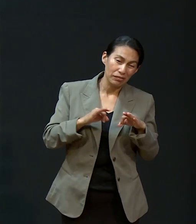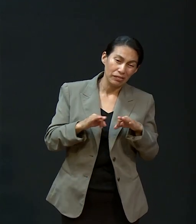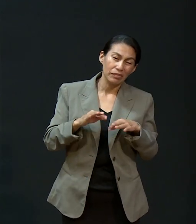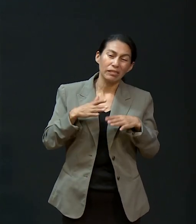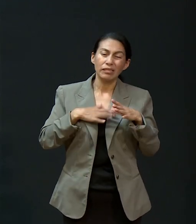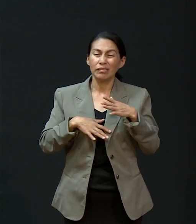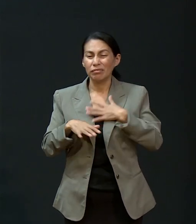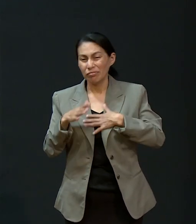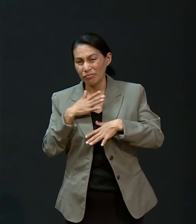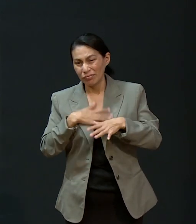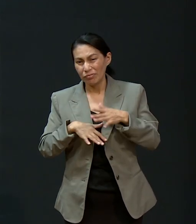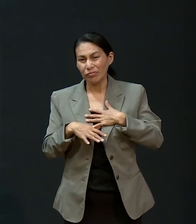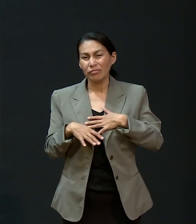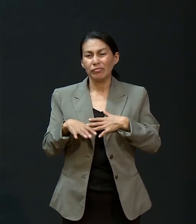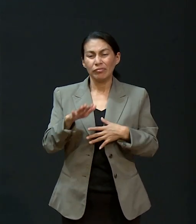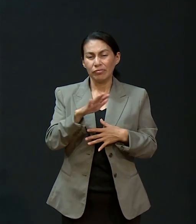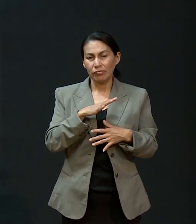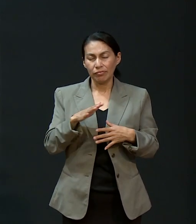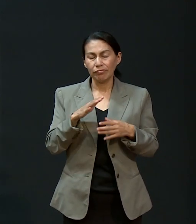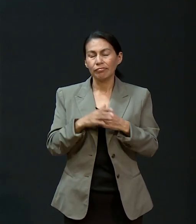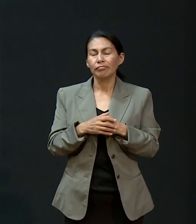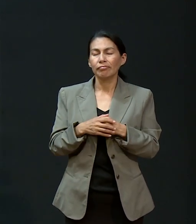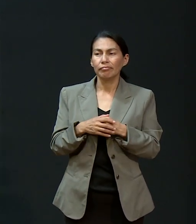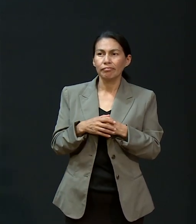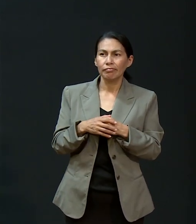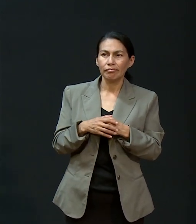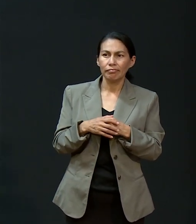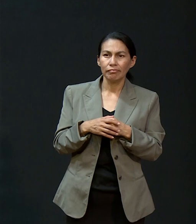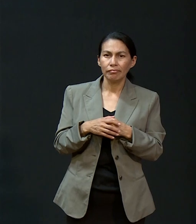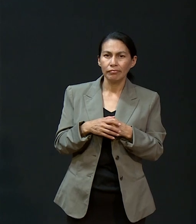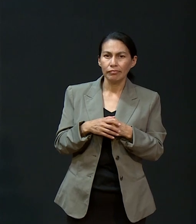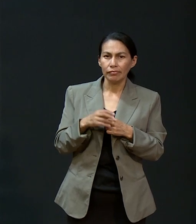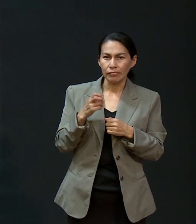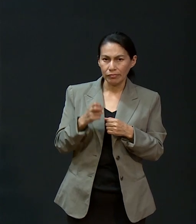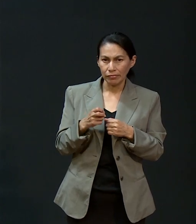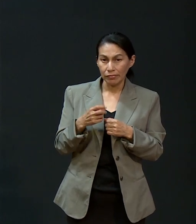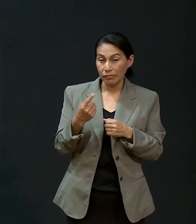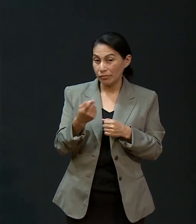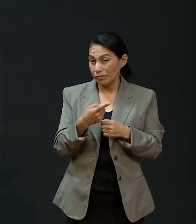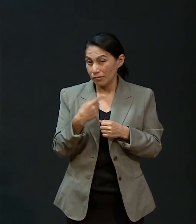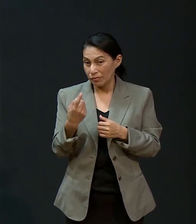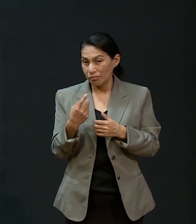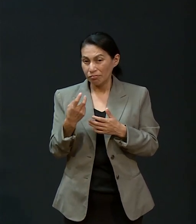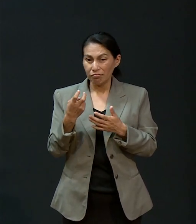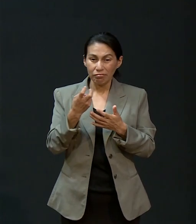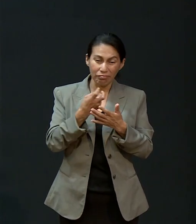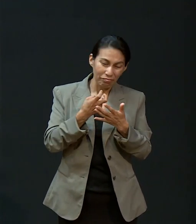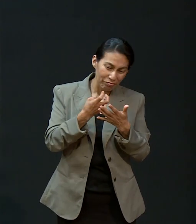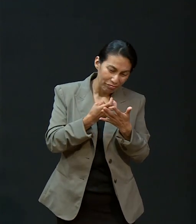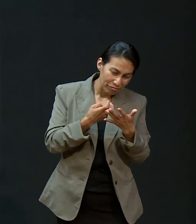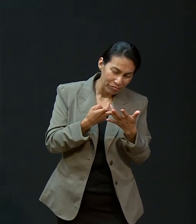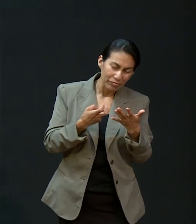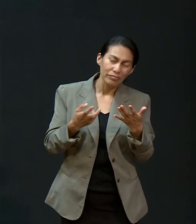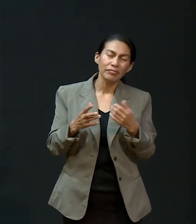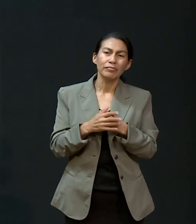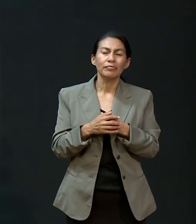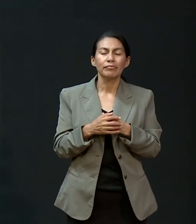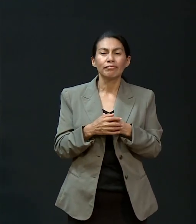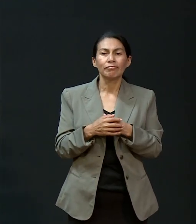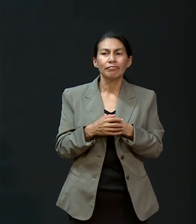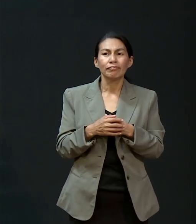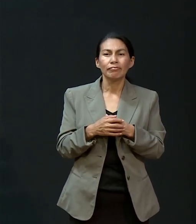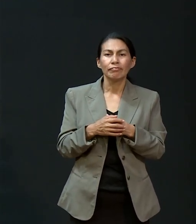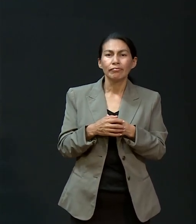trabajo físico para realizarlo a escala pues real, uno a uno. Entonces estábamos en proceso de diseño,